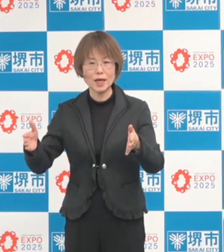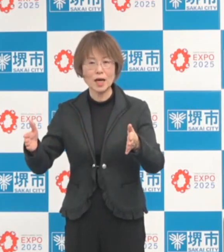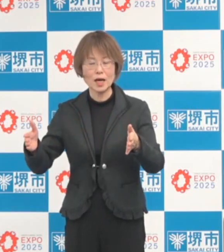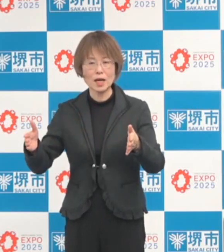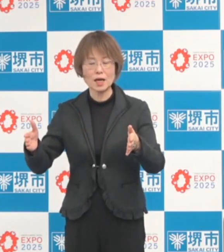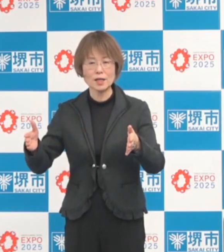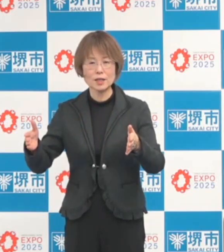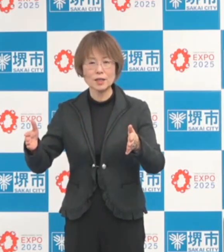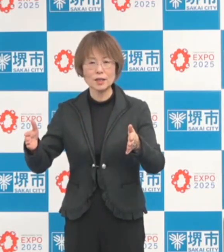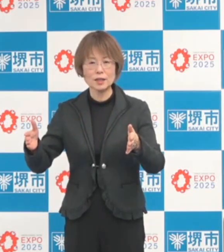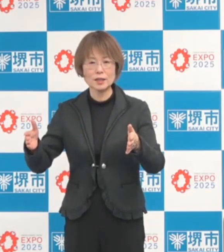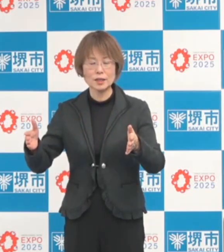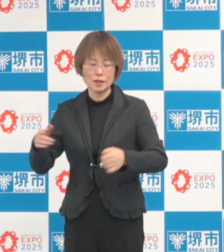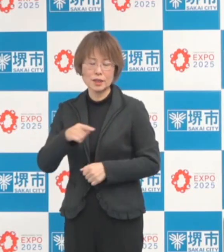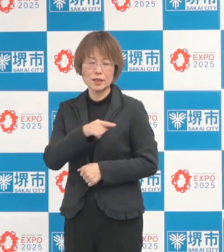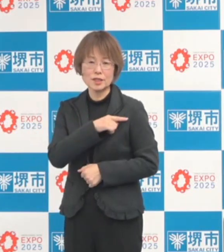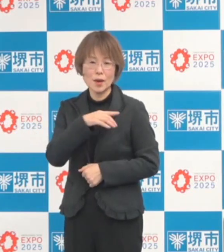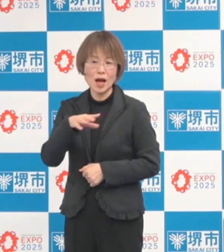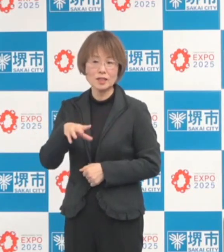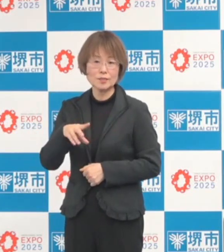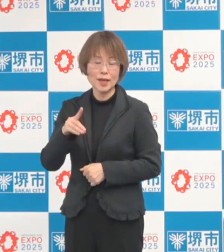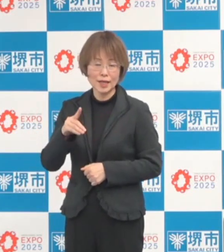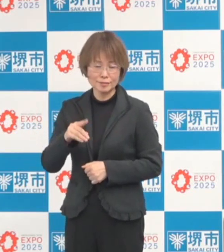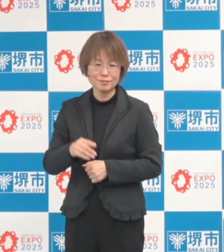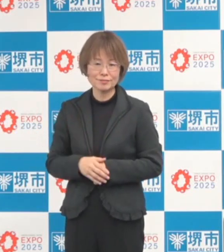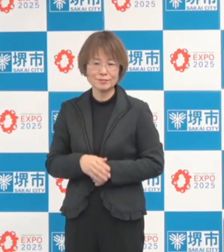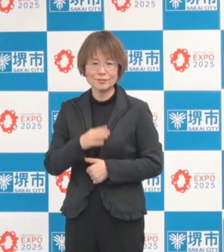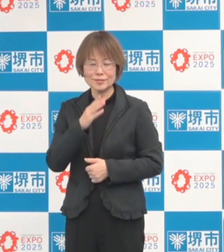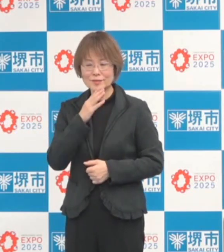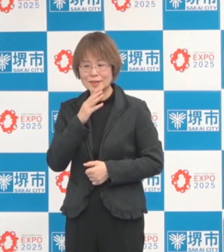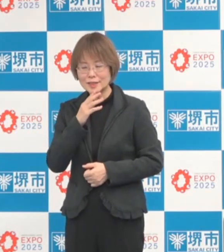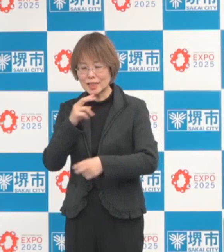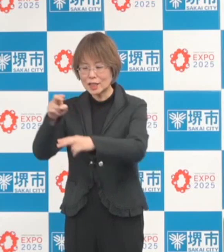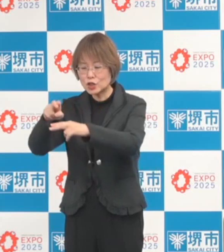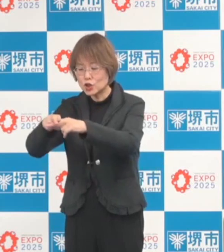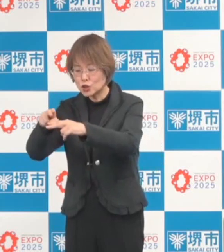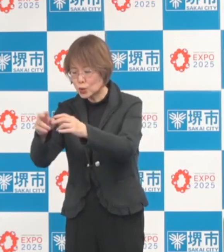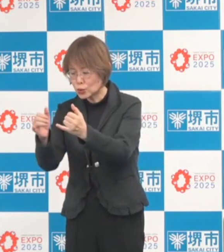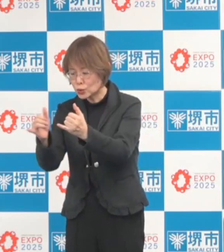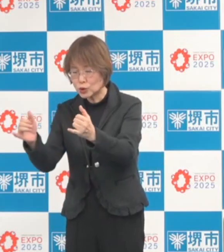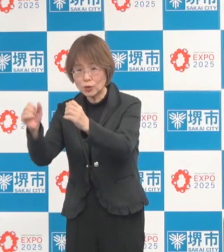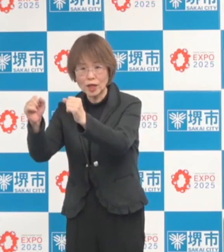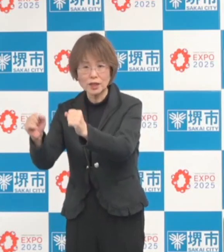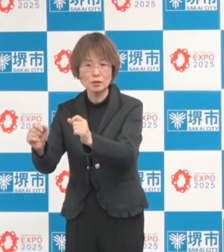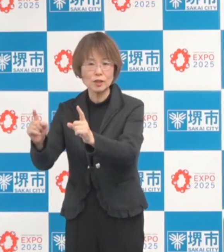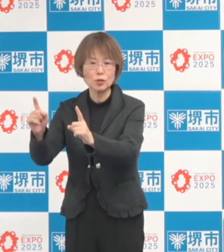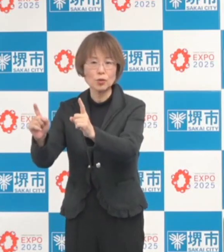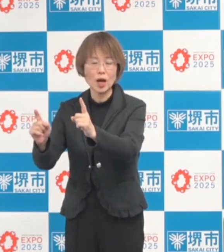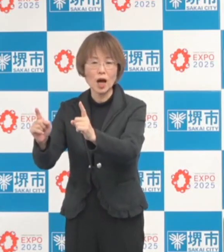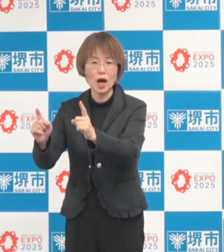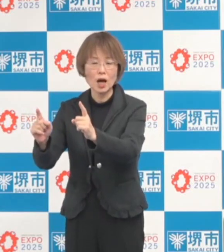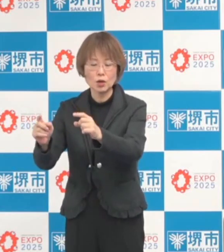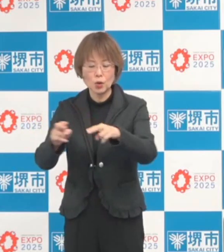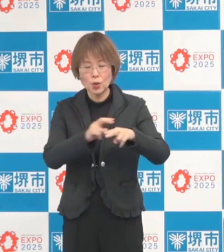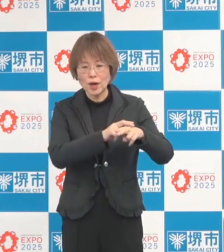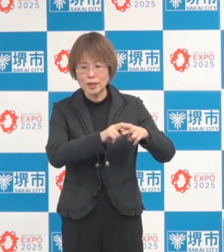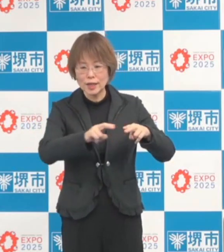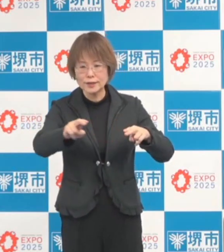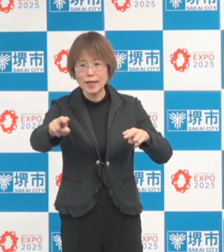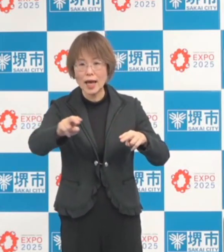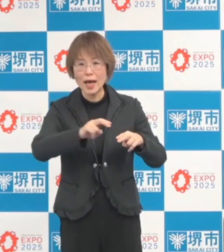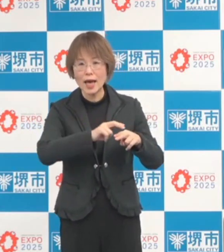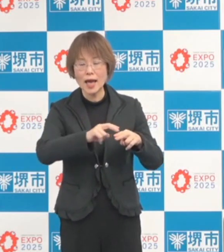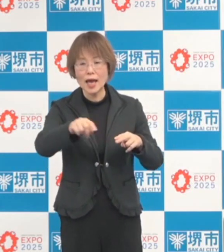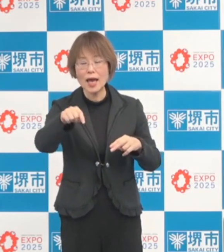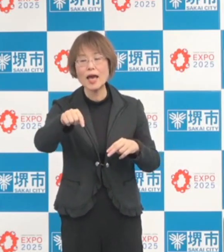まずは一番最初の実際に乗る方がいるのかどうかというところから、今回は沿線の商業施設とも連携を